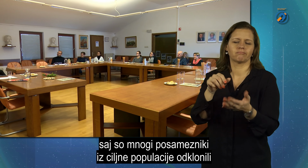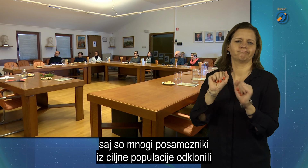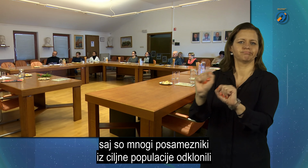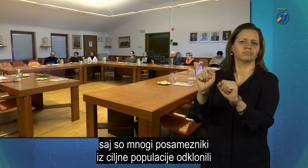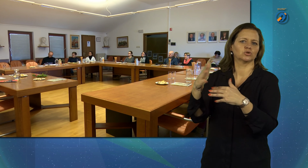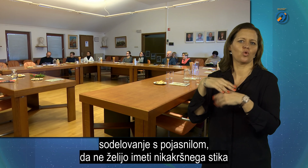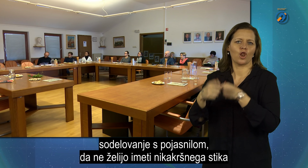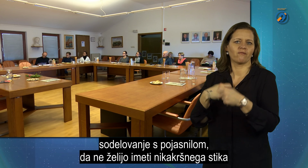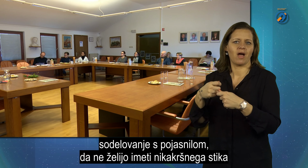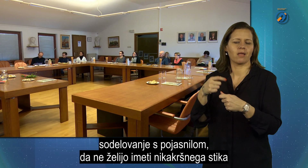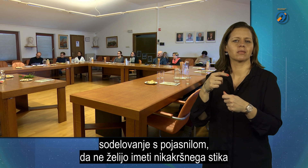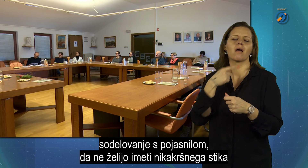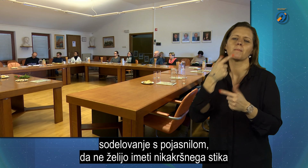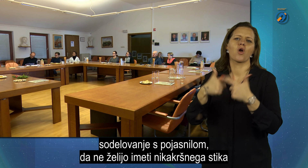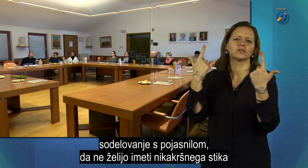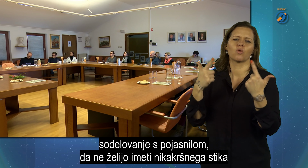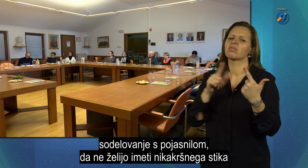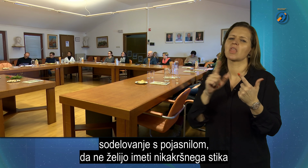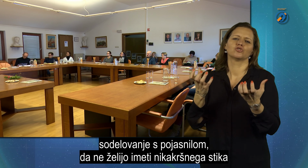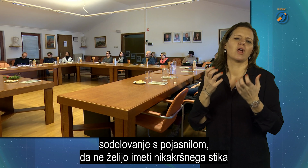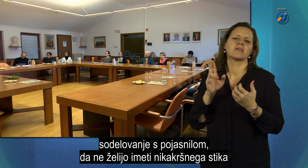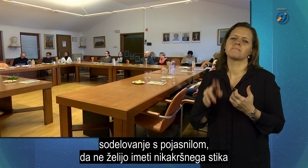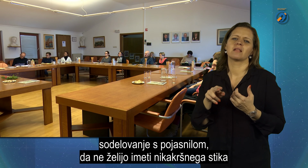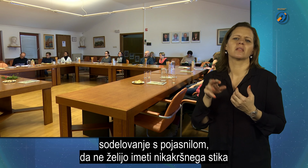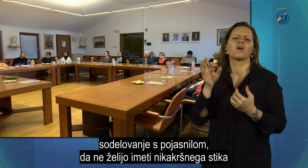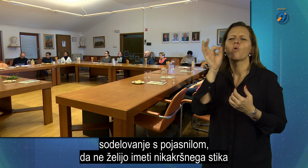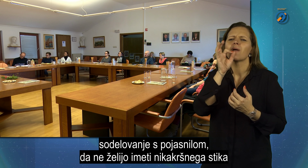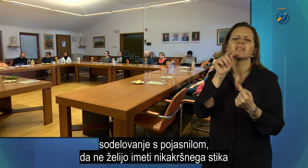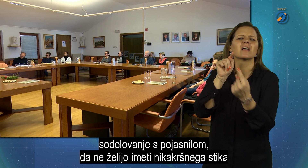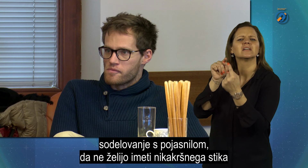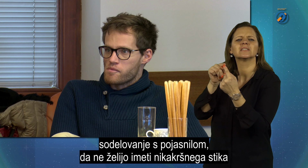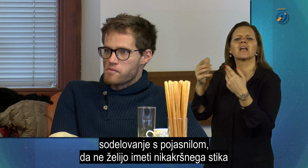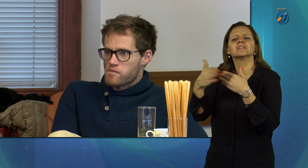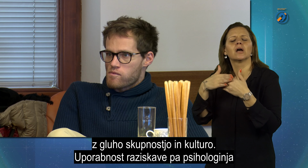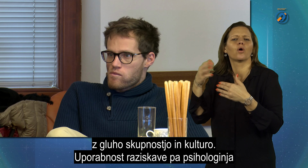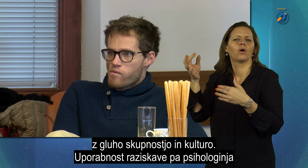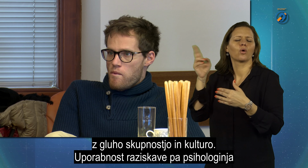s pojasnilom, da ne želijo imeti nikakršnega stika z gluho skupnostjo in kulturo.